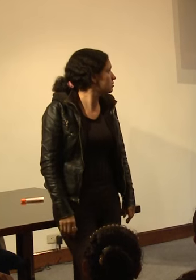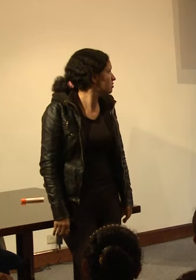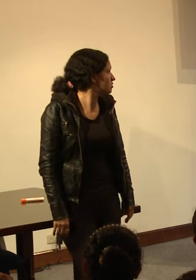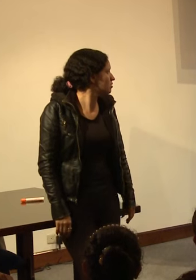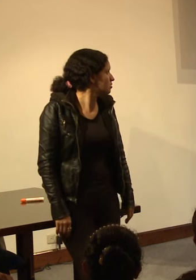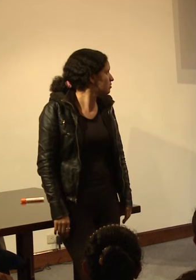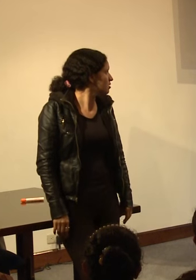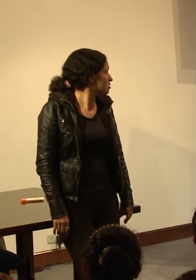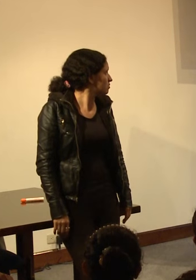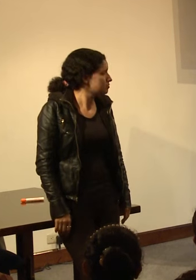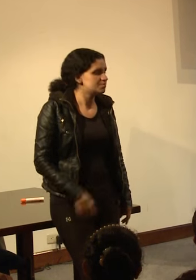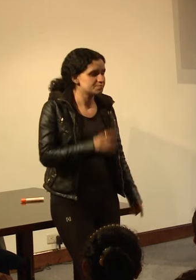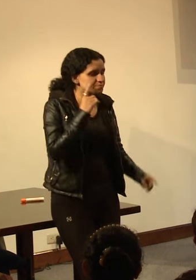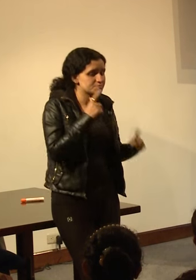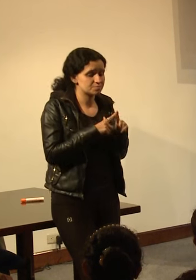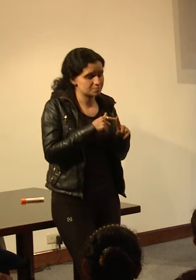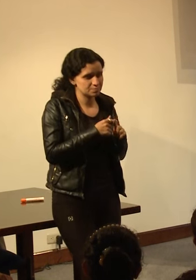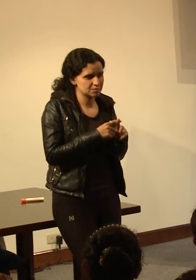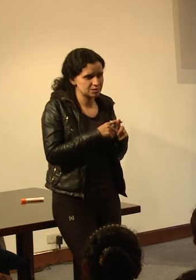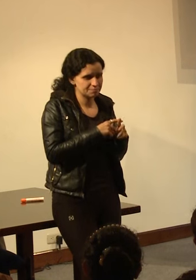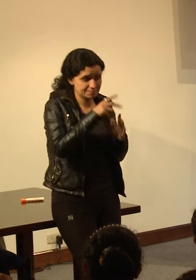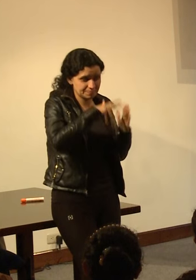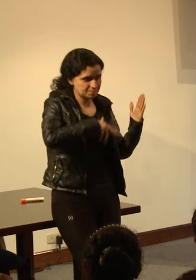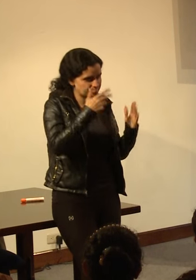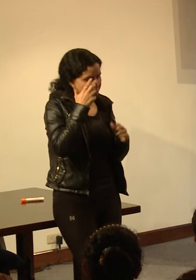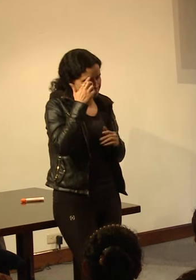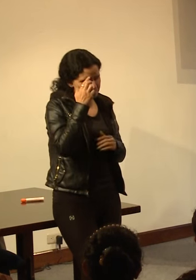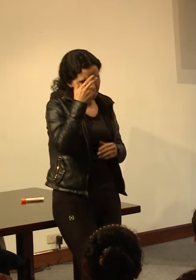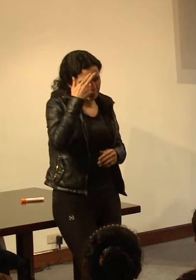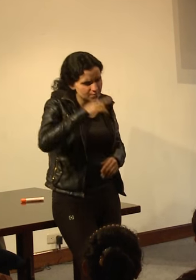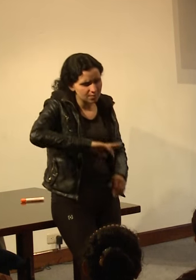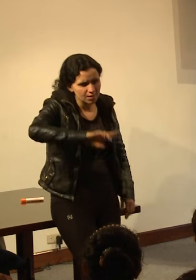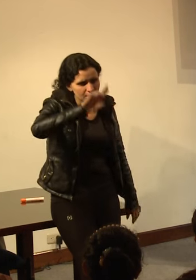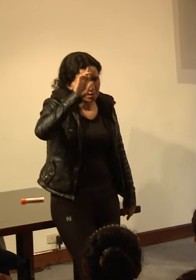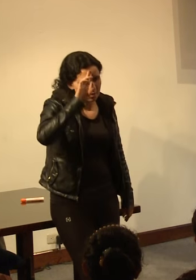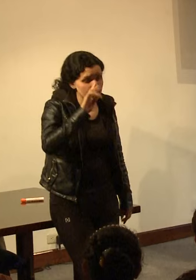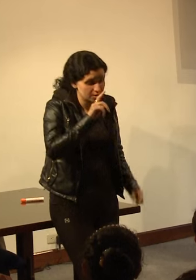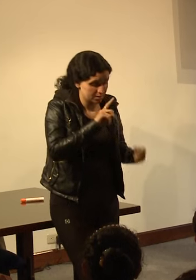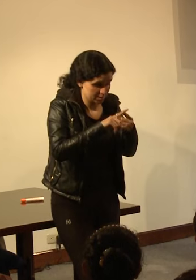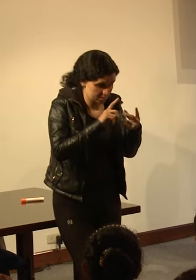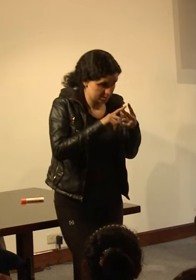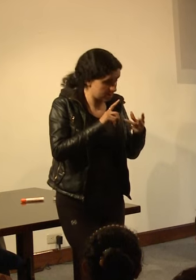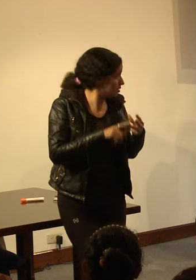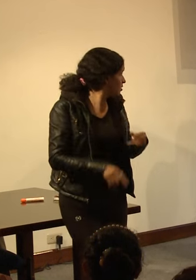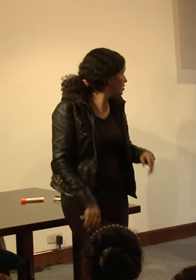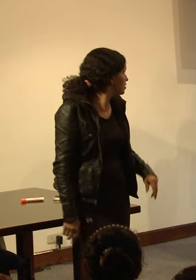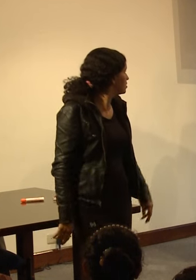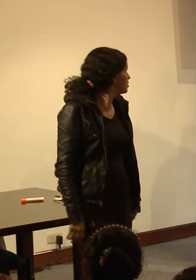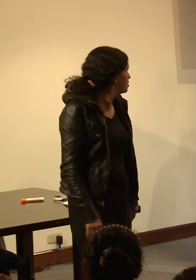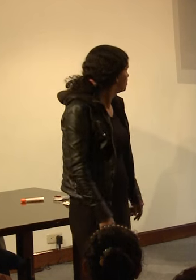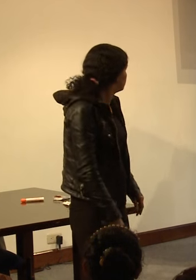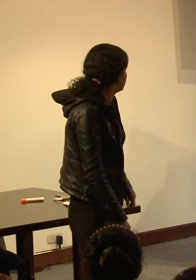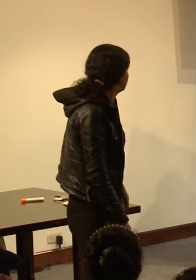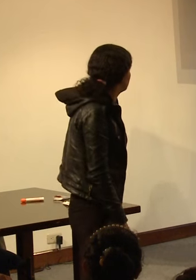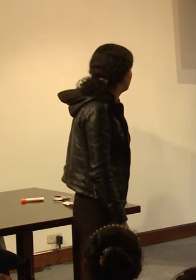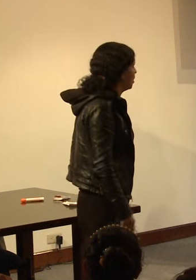pisticas para acercarse a la lectura de esto, porque estamos hablando de un lenguaje. La primera, ustedes se dieron cuenta que yo les pedí que hicieran una descripción,